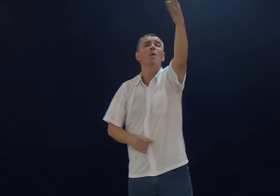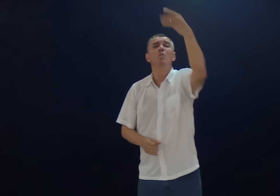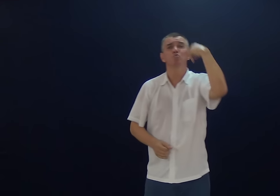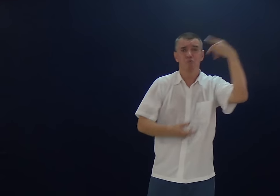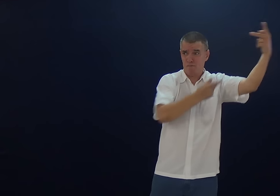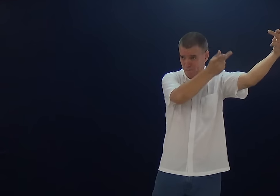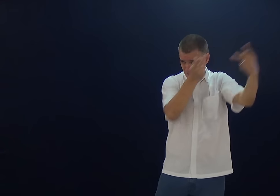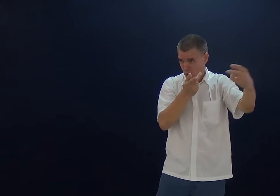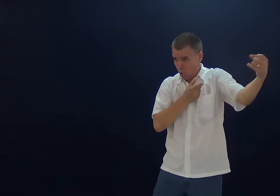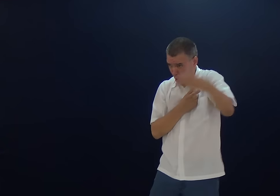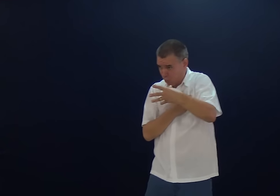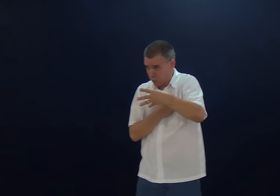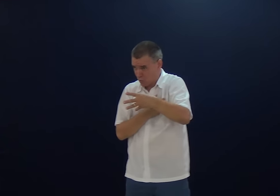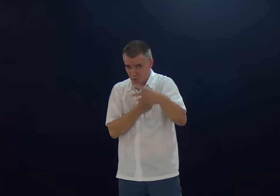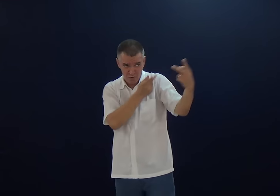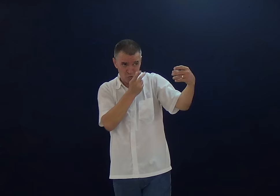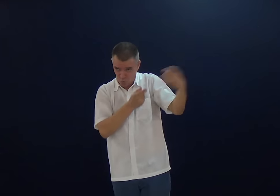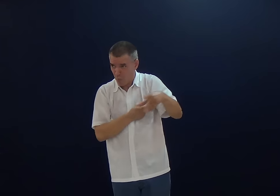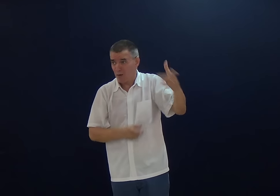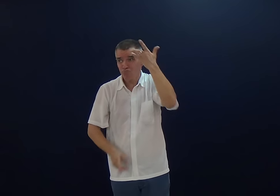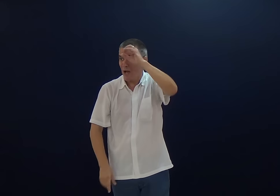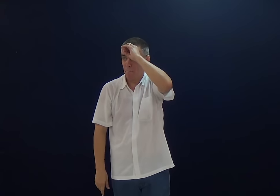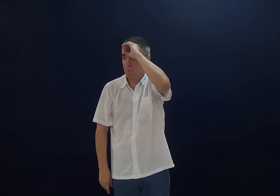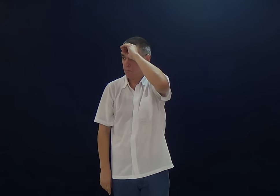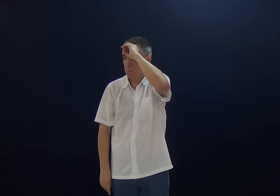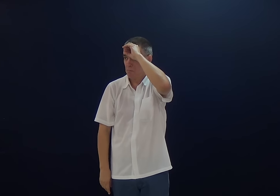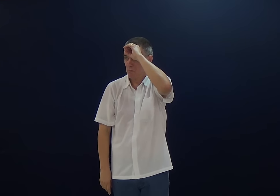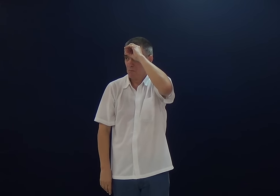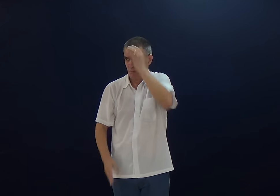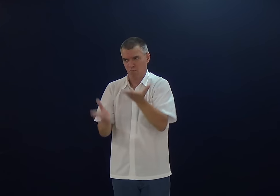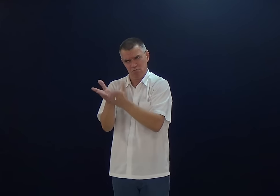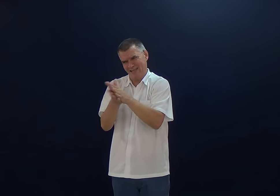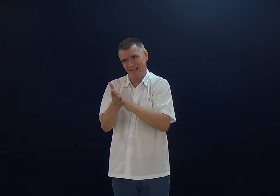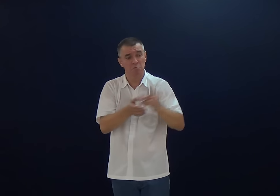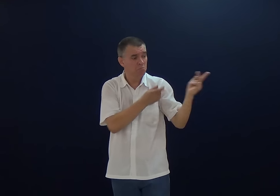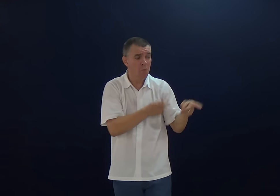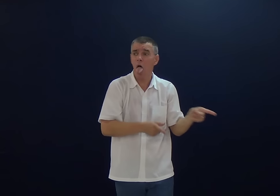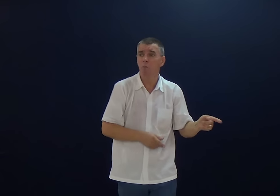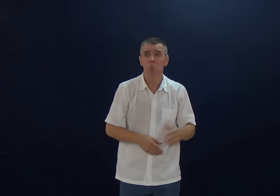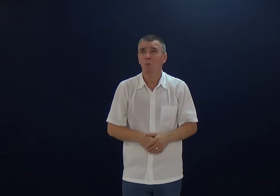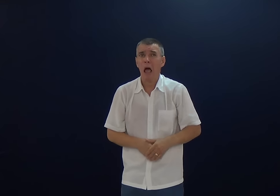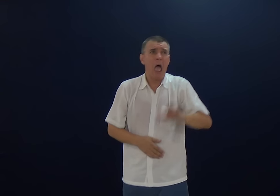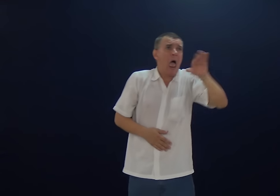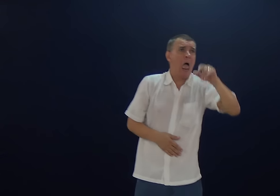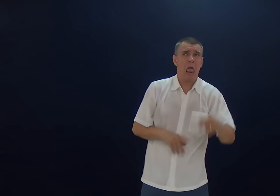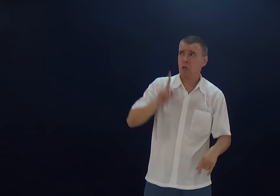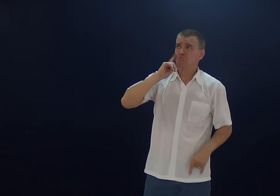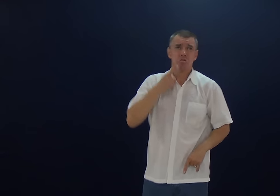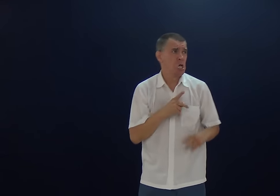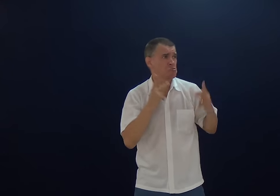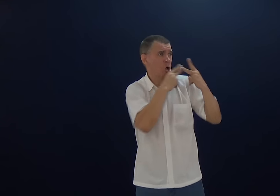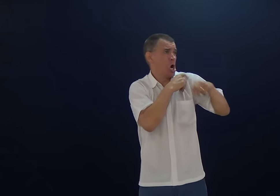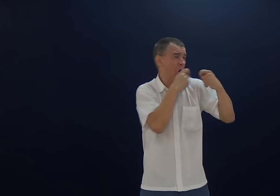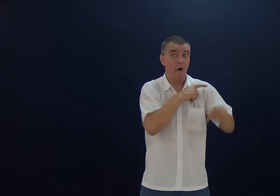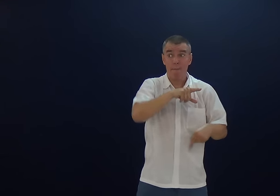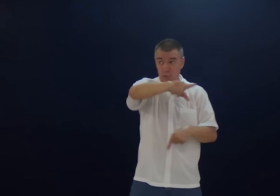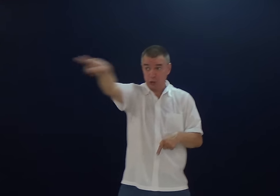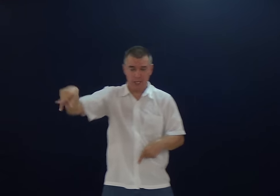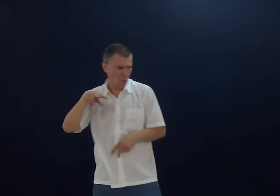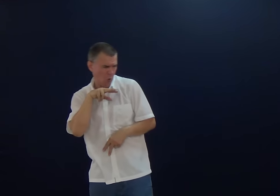prática a prática da verdade não a prática da Fofoca uma pessoa que nunca veio nessa igreja vem